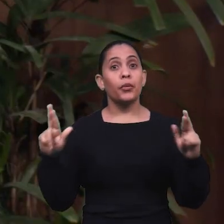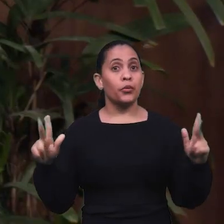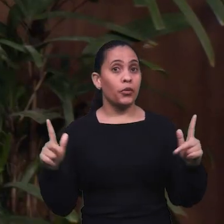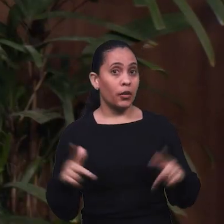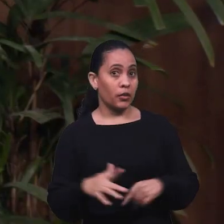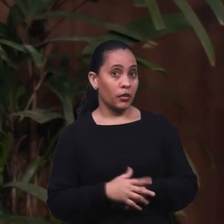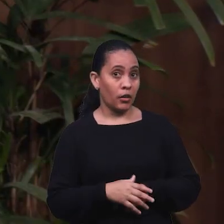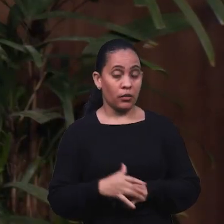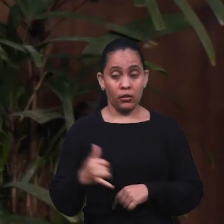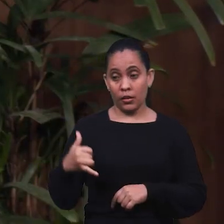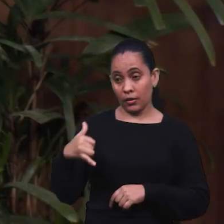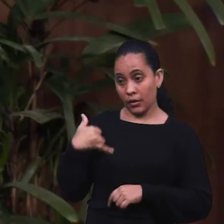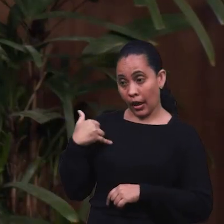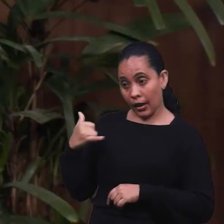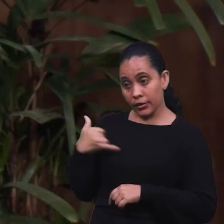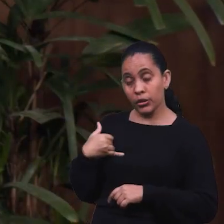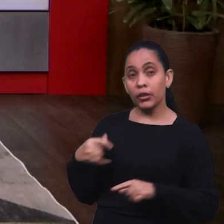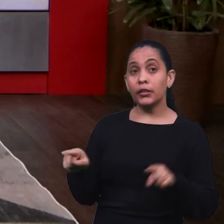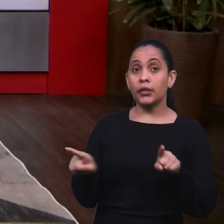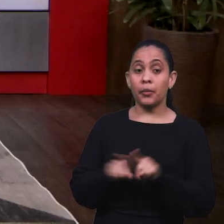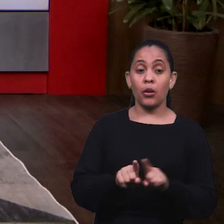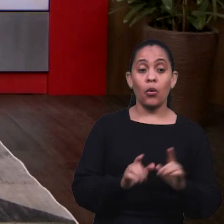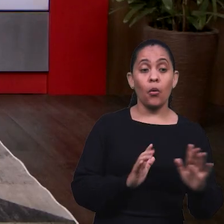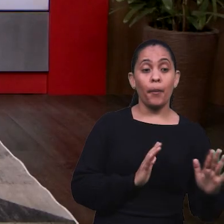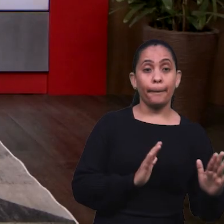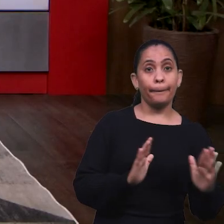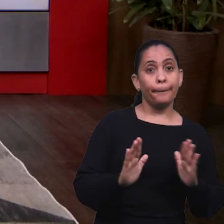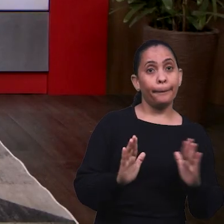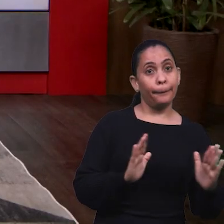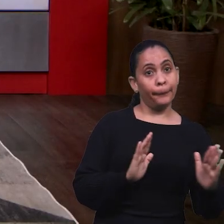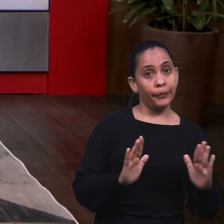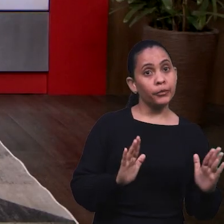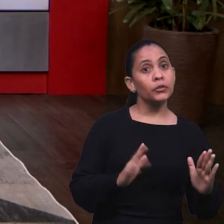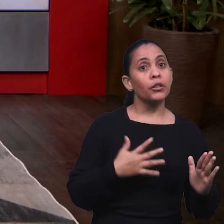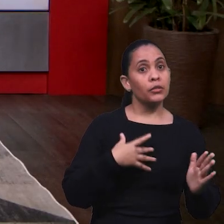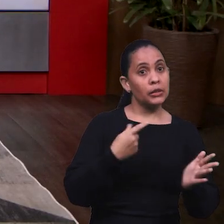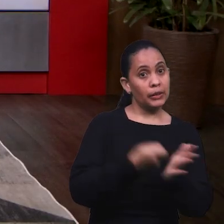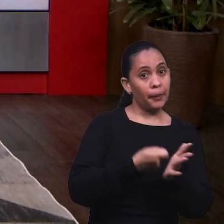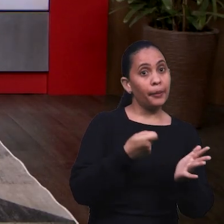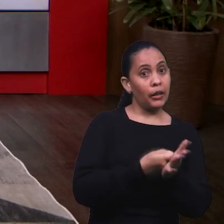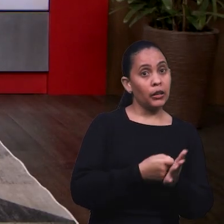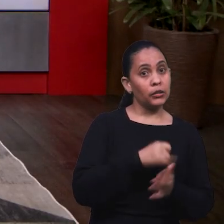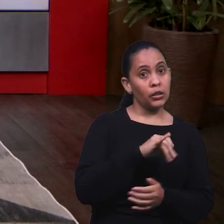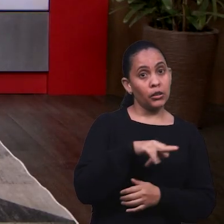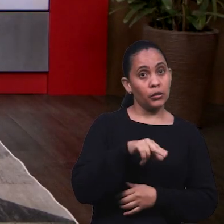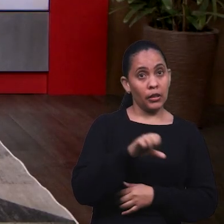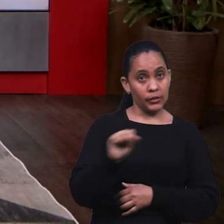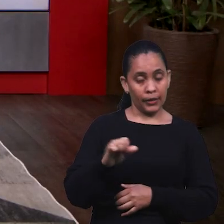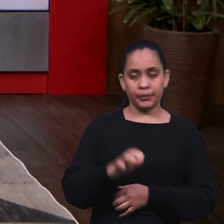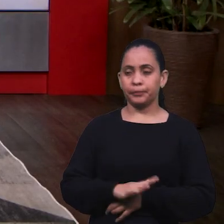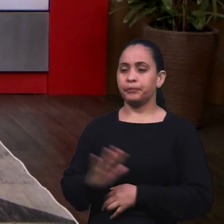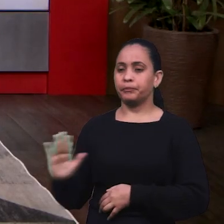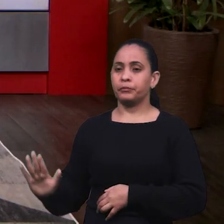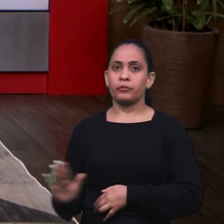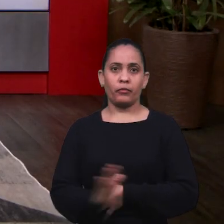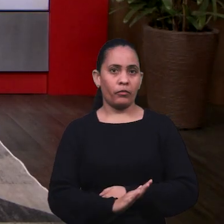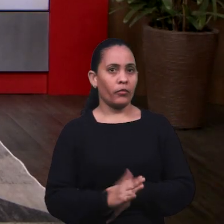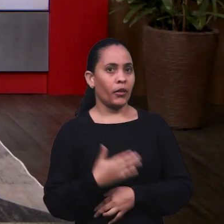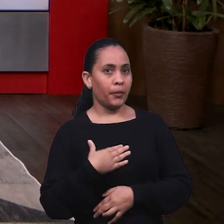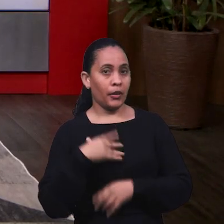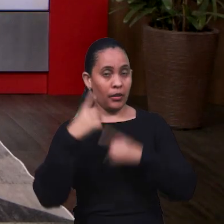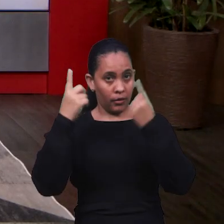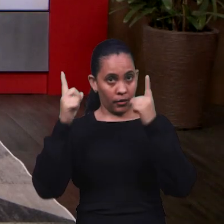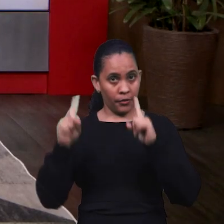para a aposentadoria com idade? Pois é, a aposentadoria por idade não é levada em conta, primeira coisa, o grau